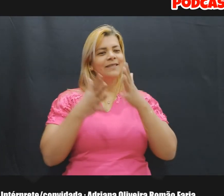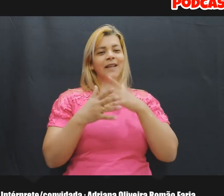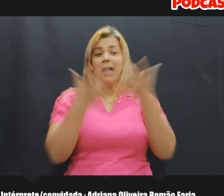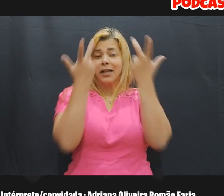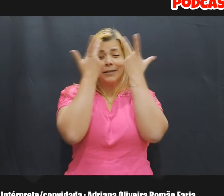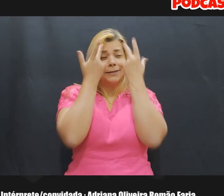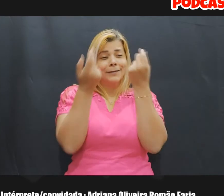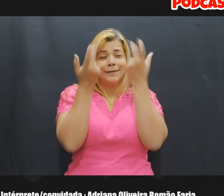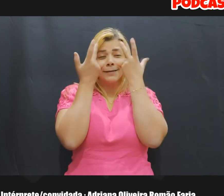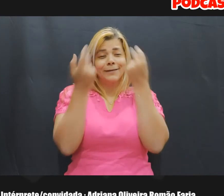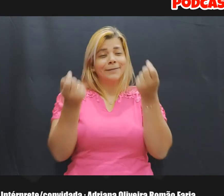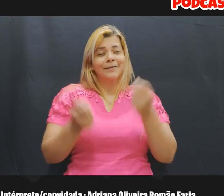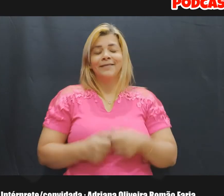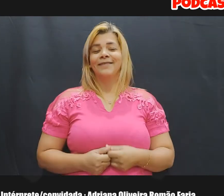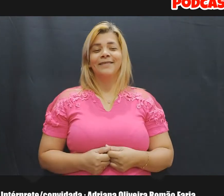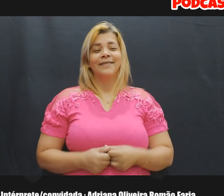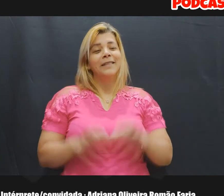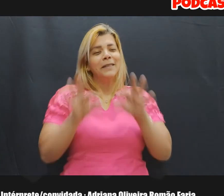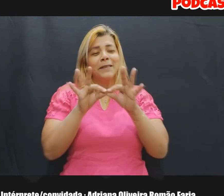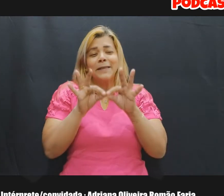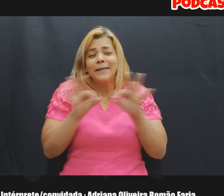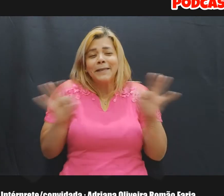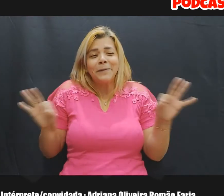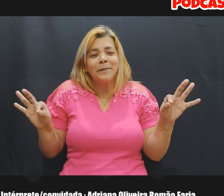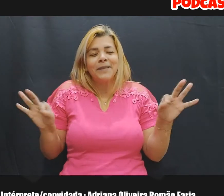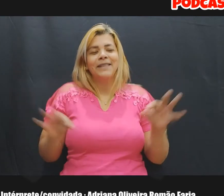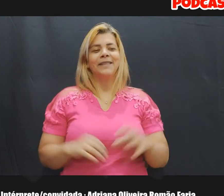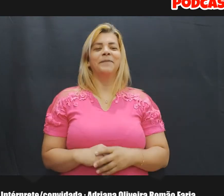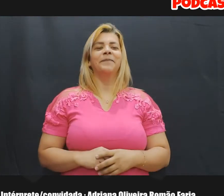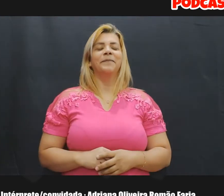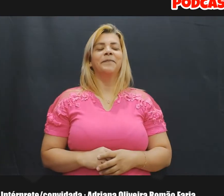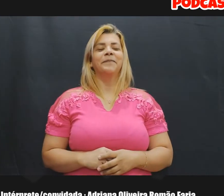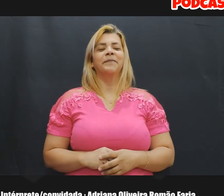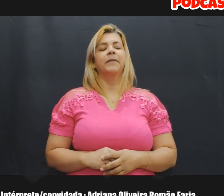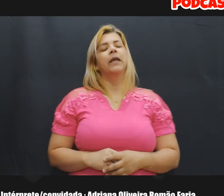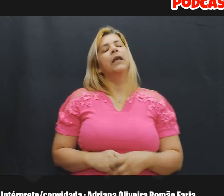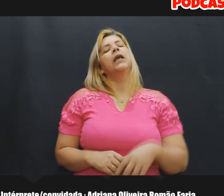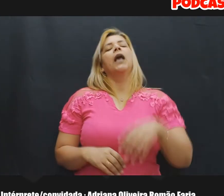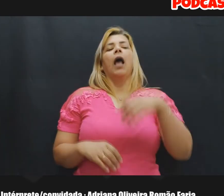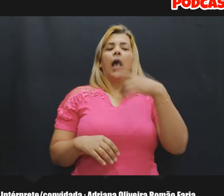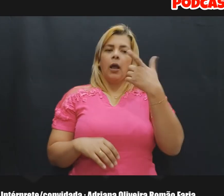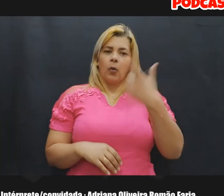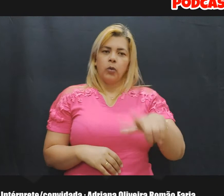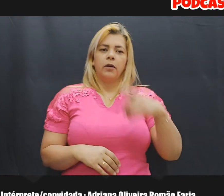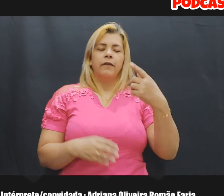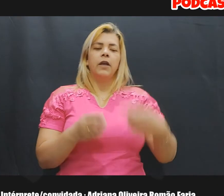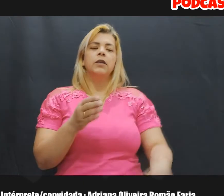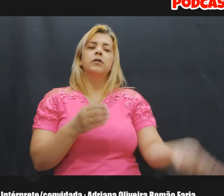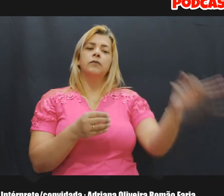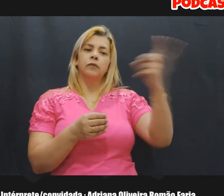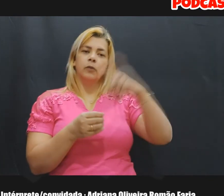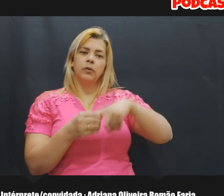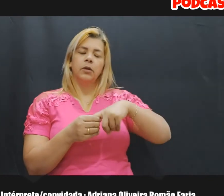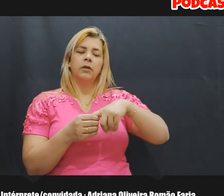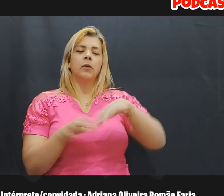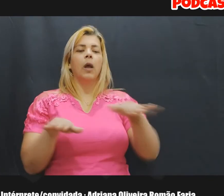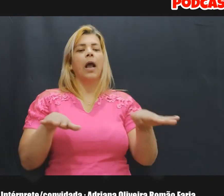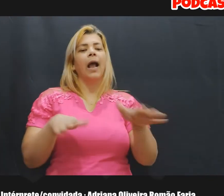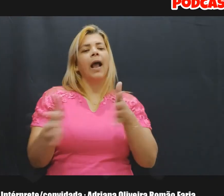nossa. Interessante. Aí, voltando para a questão das leis, professora, a questão da